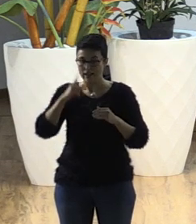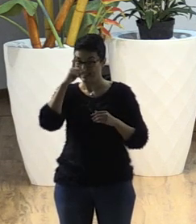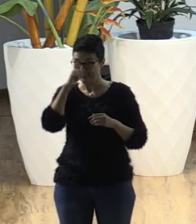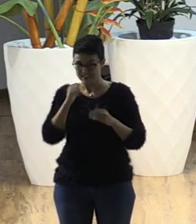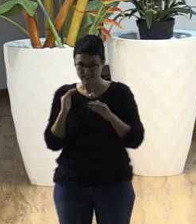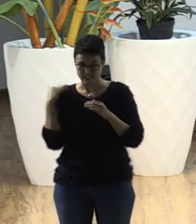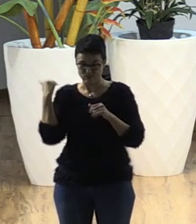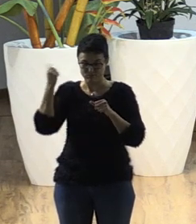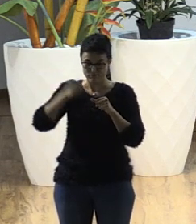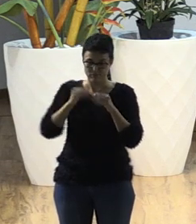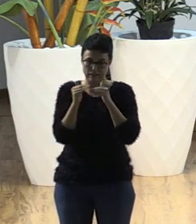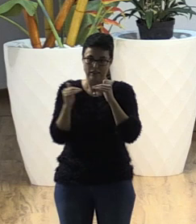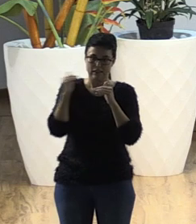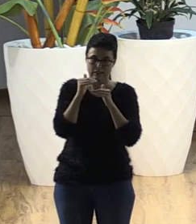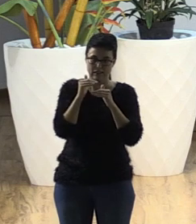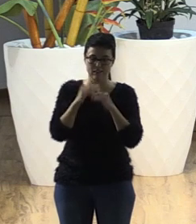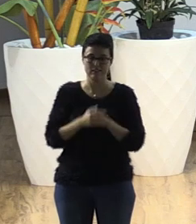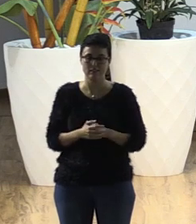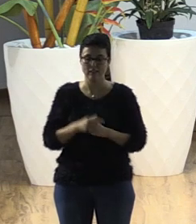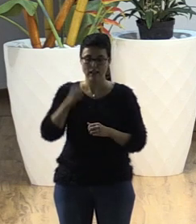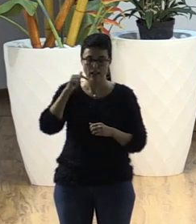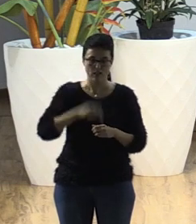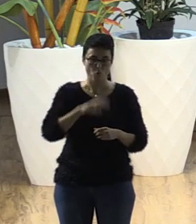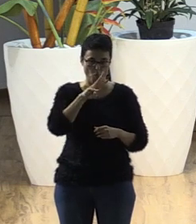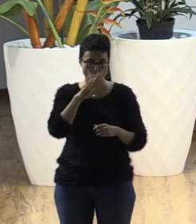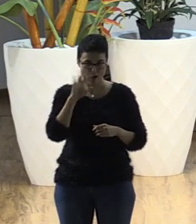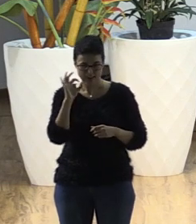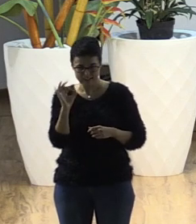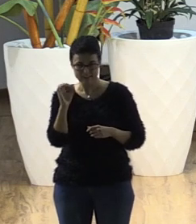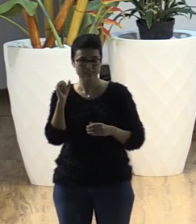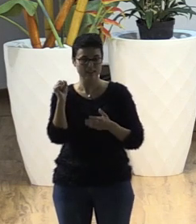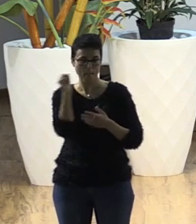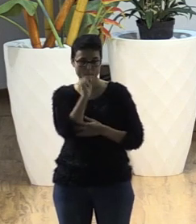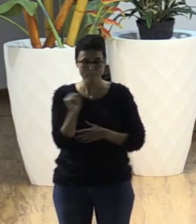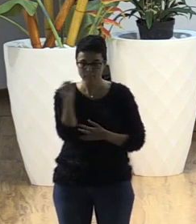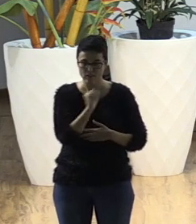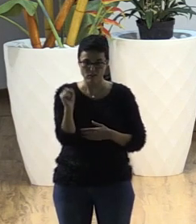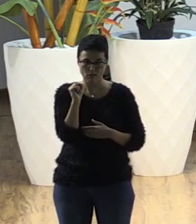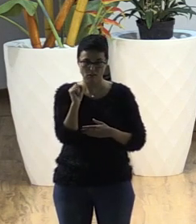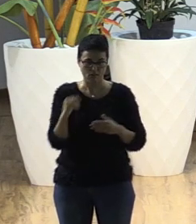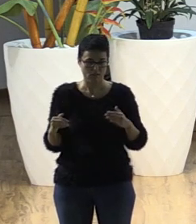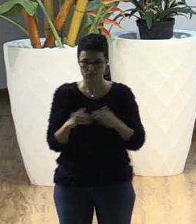0,9%. Esto en un país de más de 40 millones es un impacto mínimo.